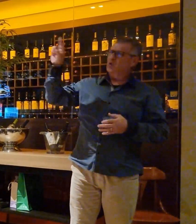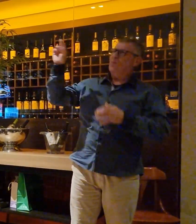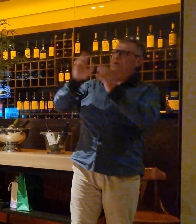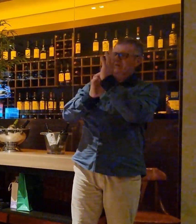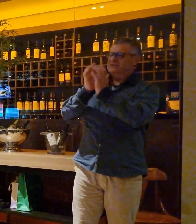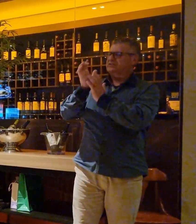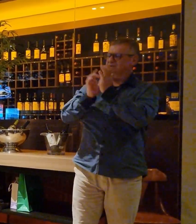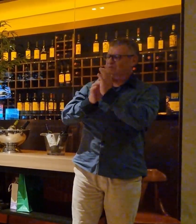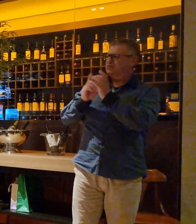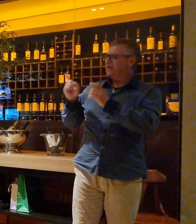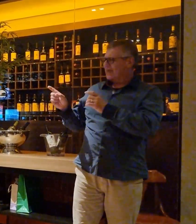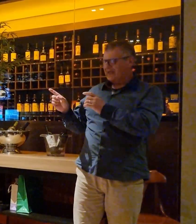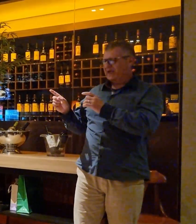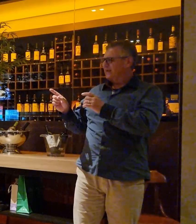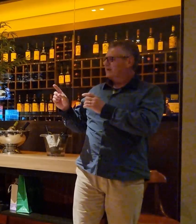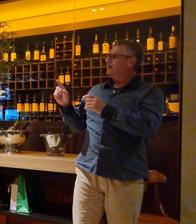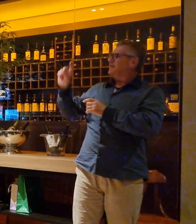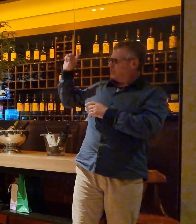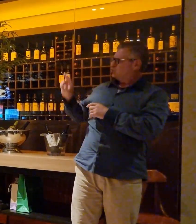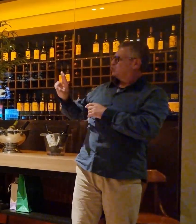E mais 400 serviram ao Senhor agora com esse